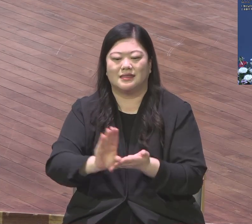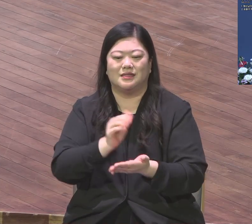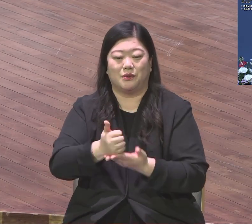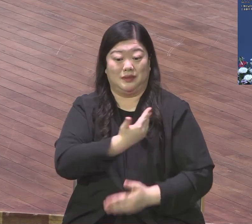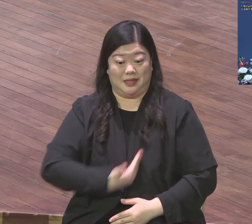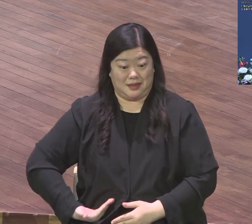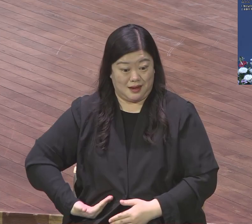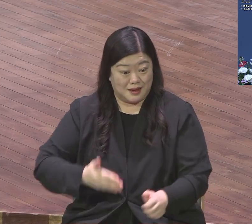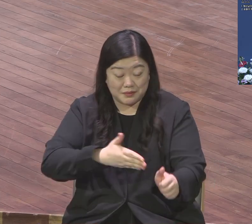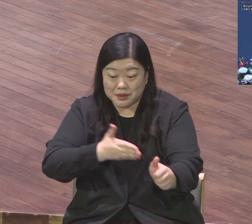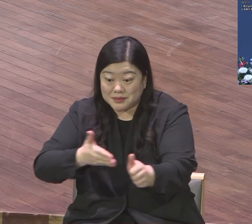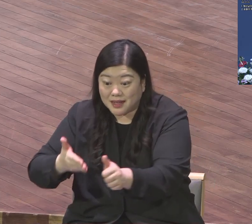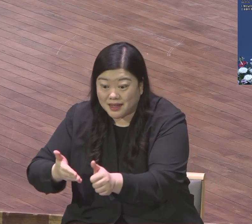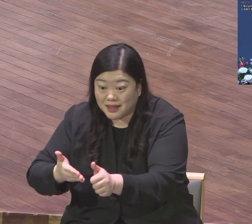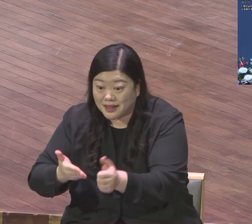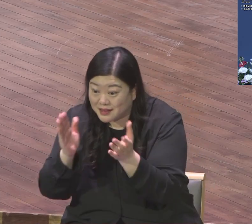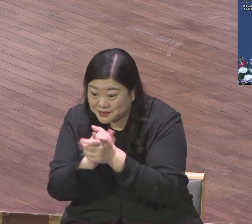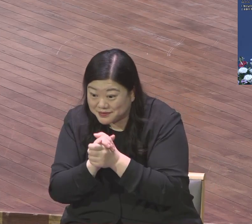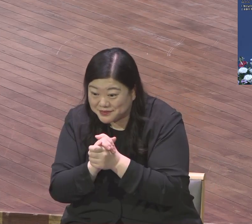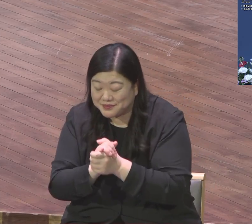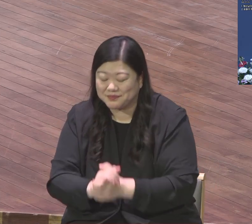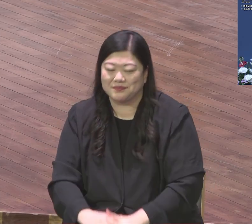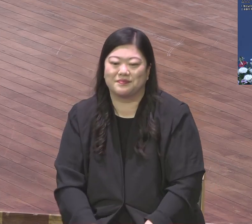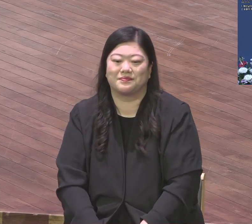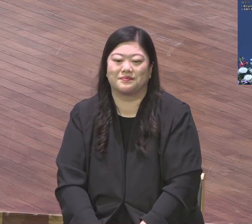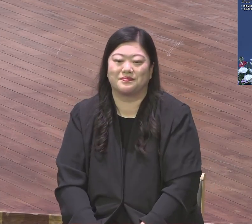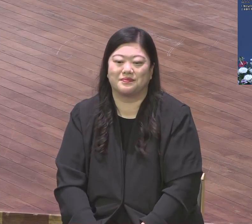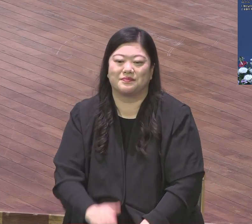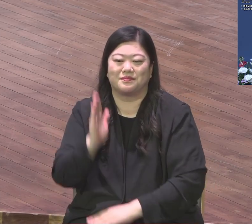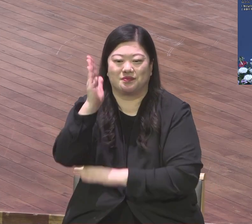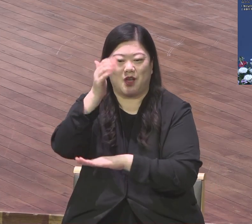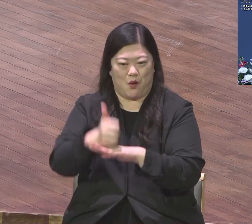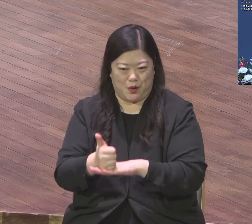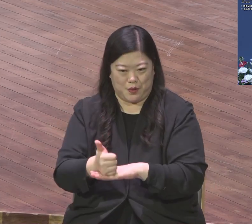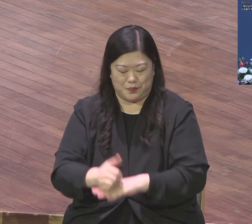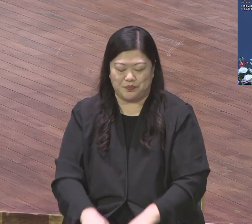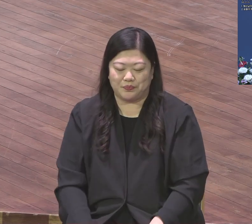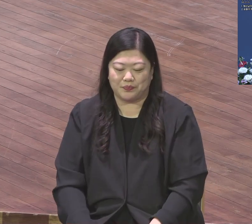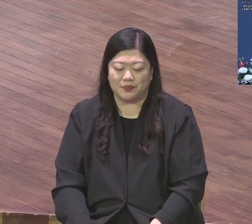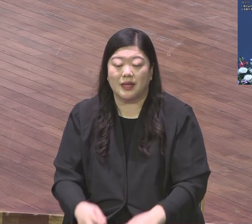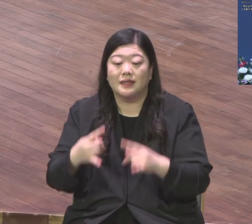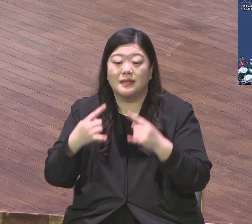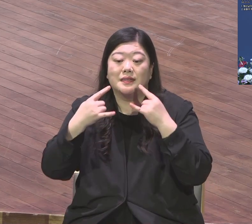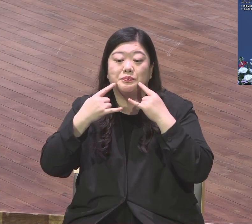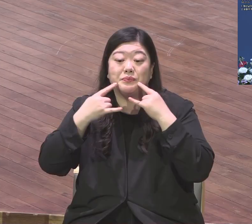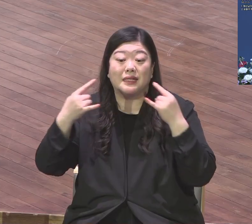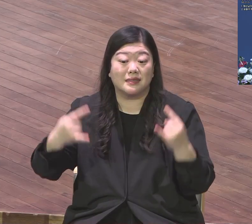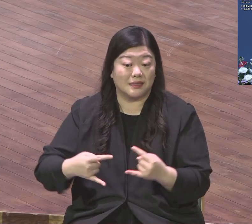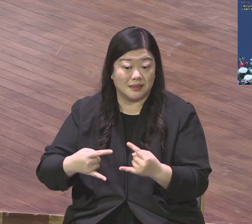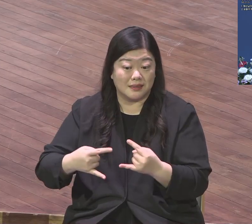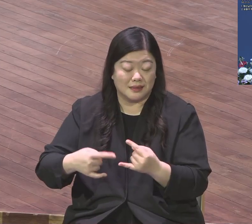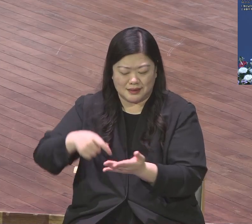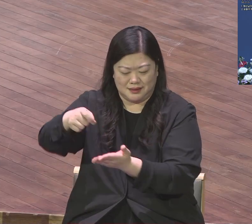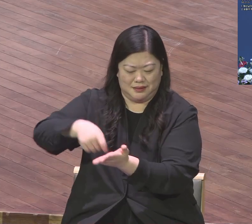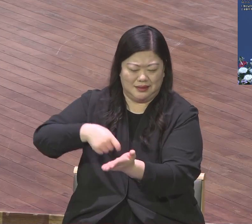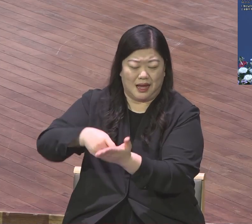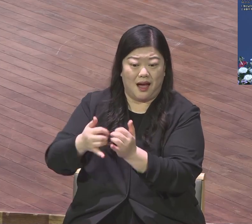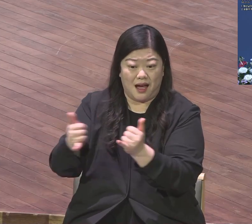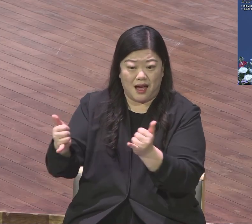축복합니다. 결론입니다. 프랑스 문학을 대표하는 작품 레미제라블, 여러분 잘